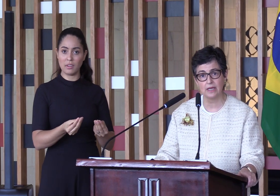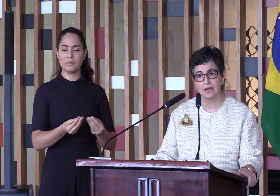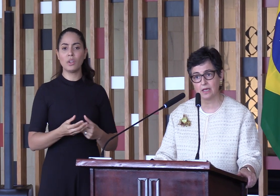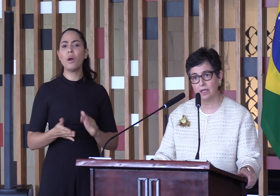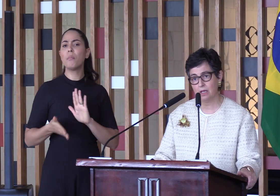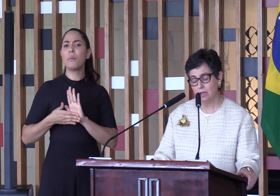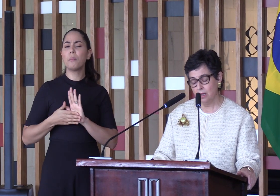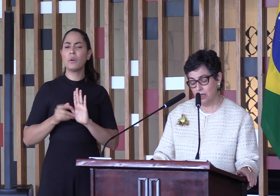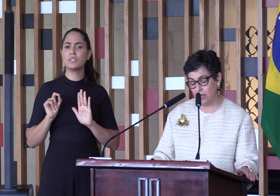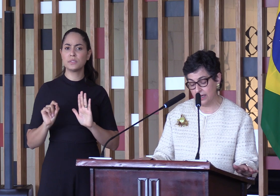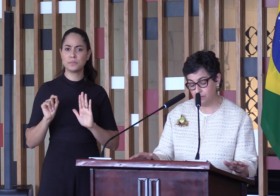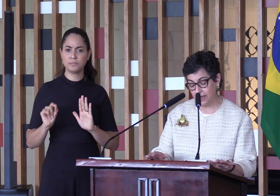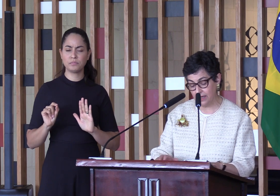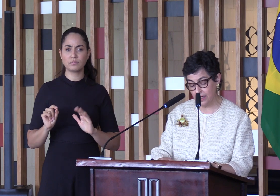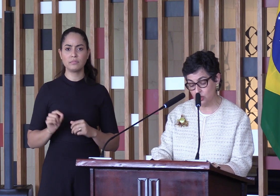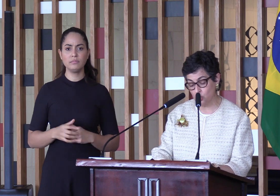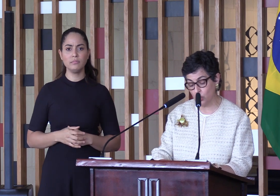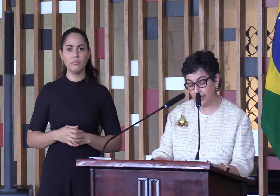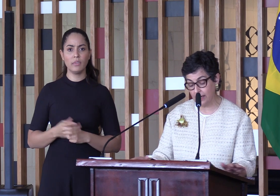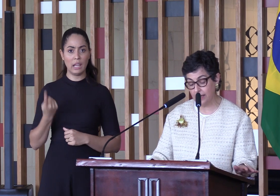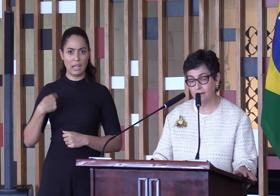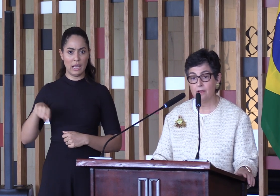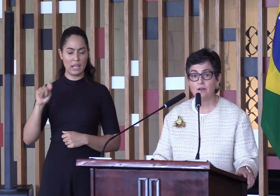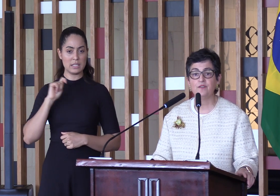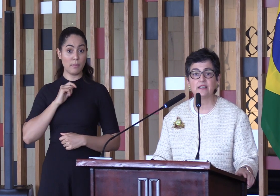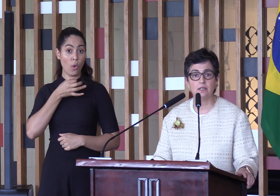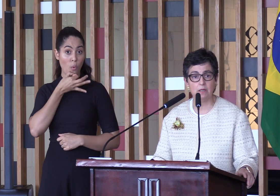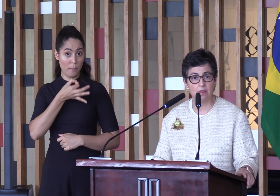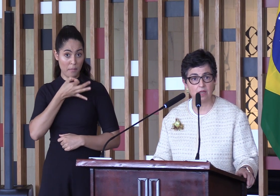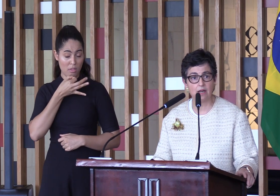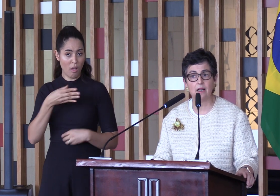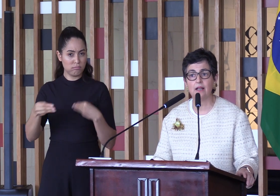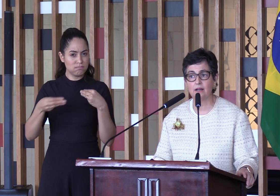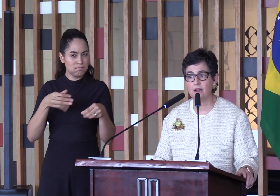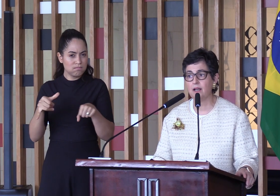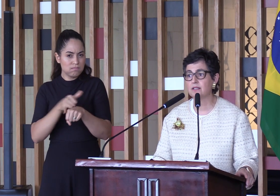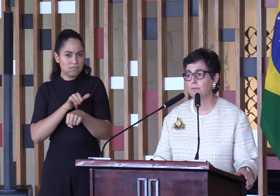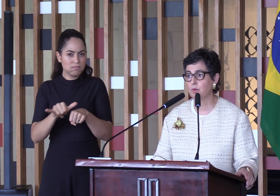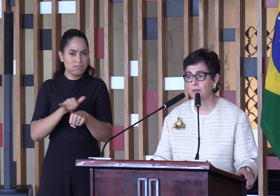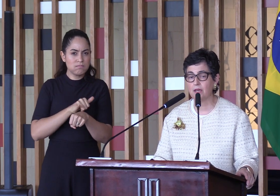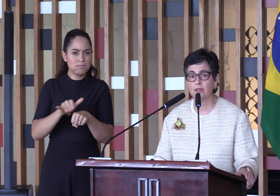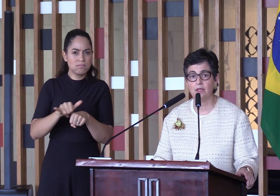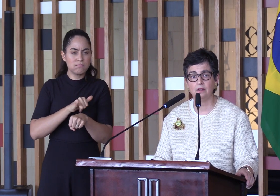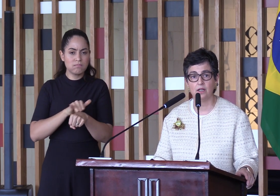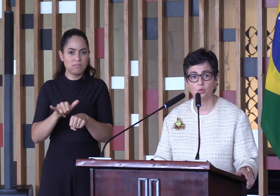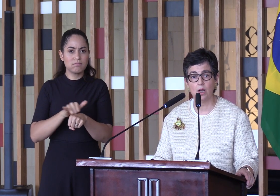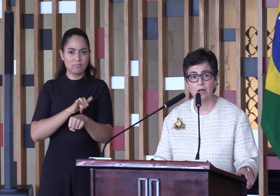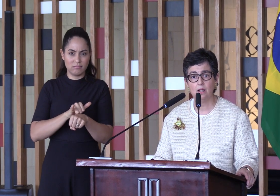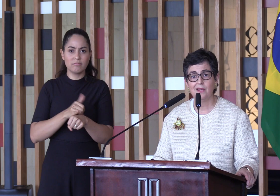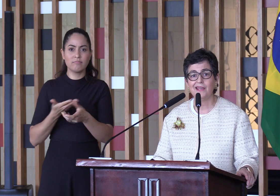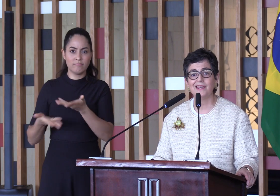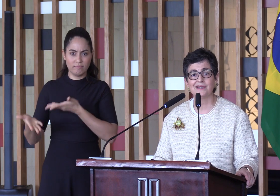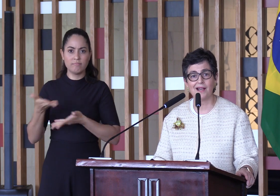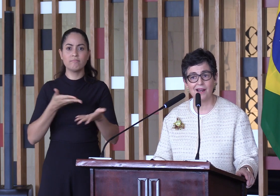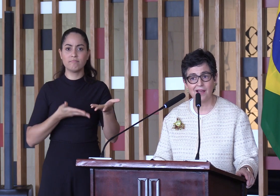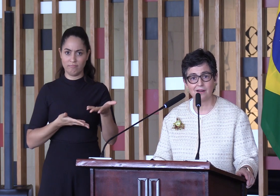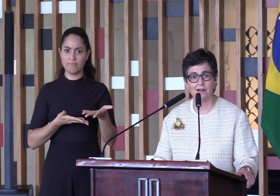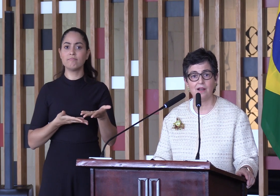uma proposta em que a España sugiere flexibilizar as reglas de propriedade intelectual,